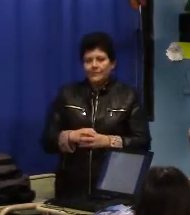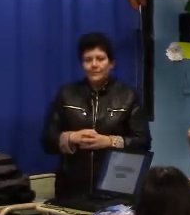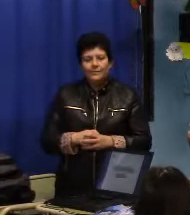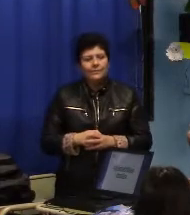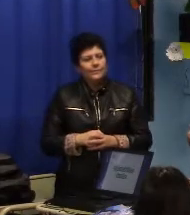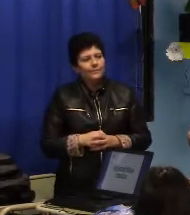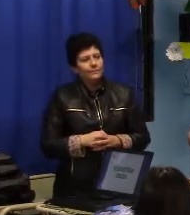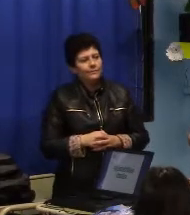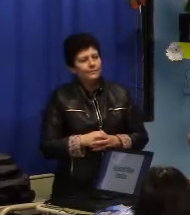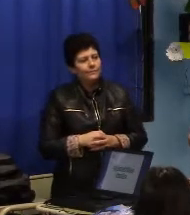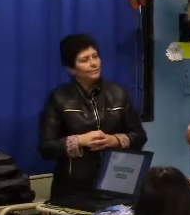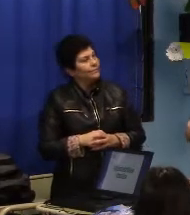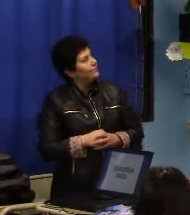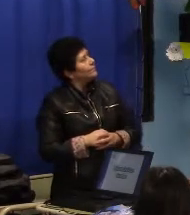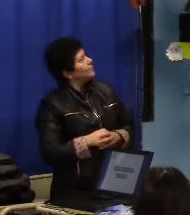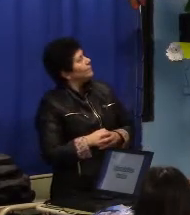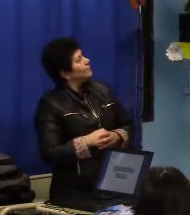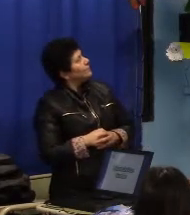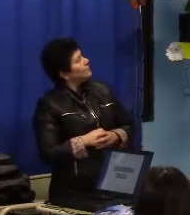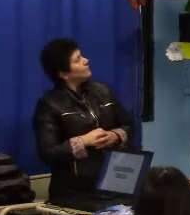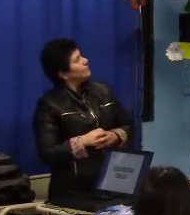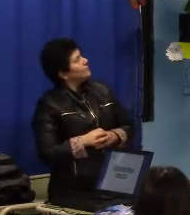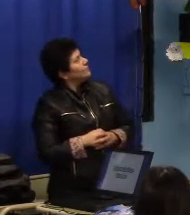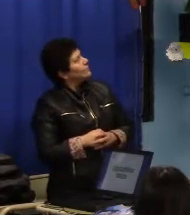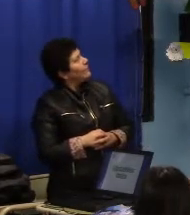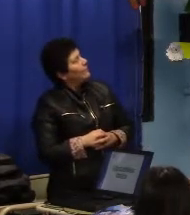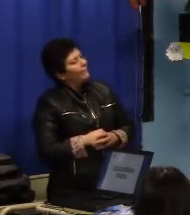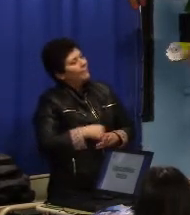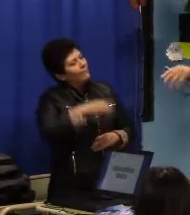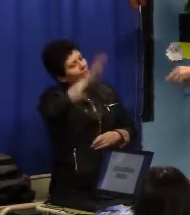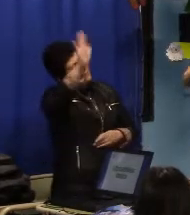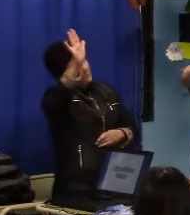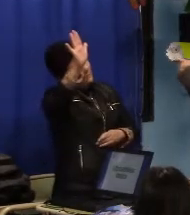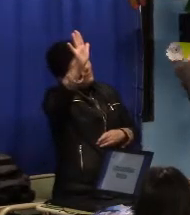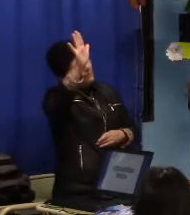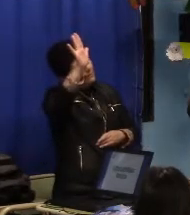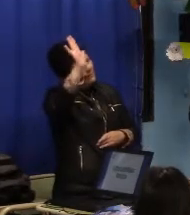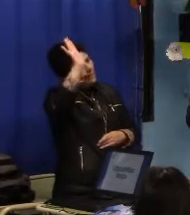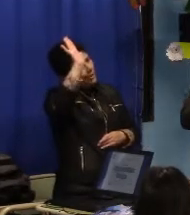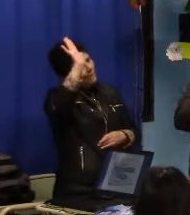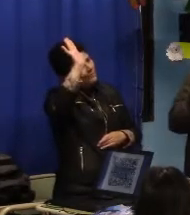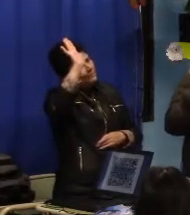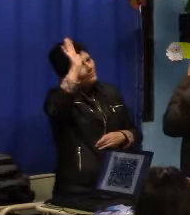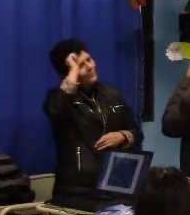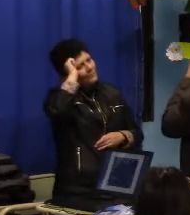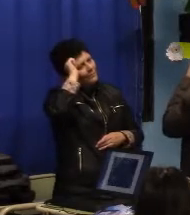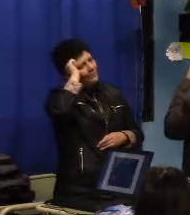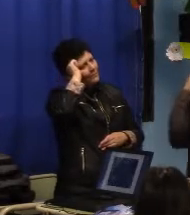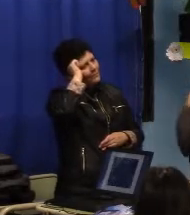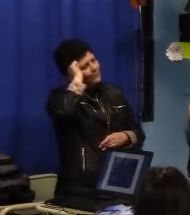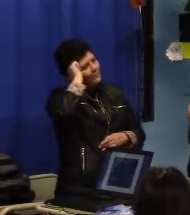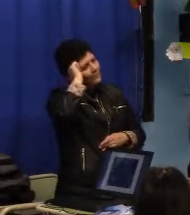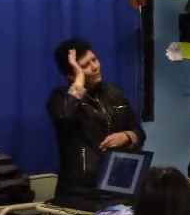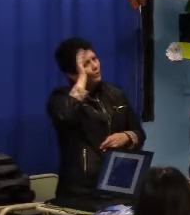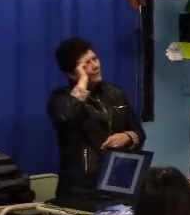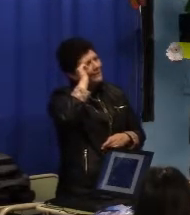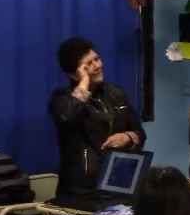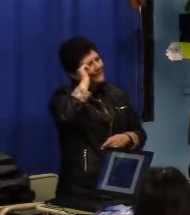hoy, tenemos hipoacústicos sordos. A ver si conocen.